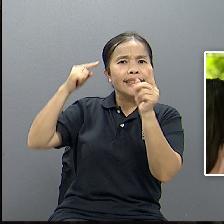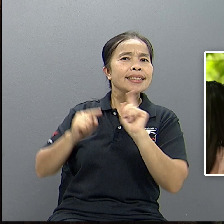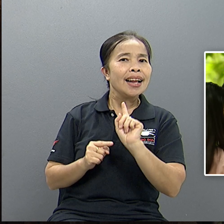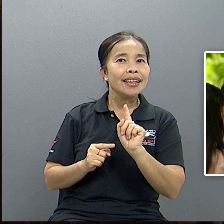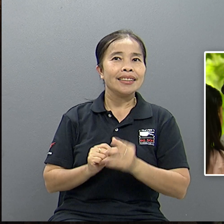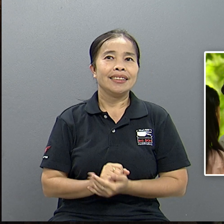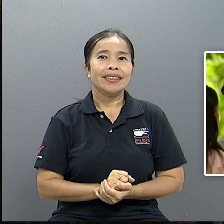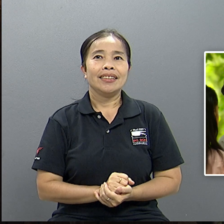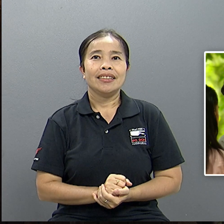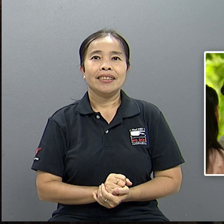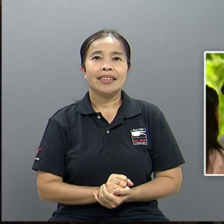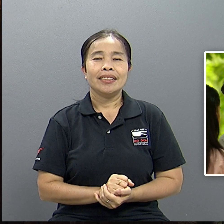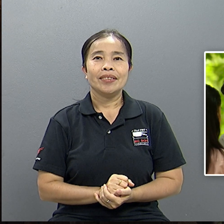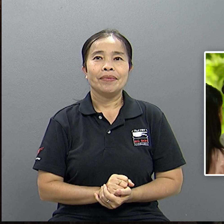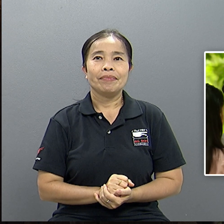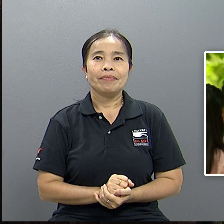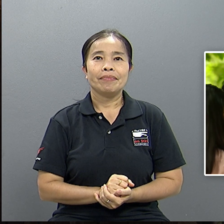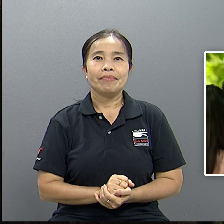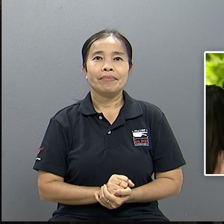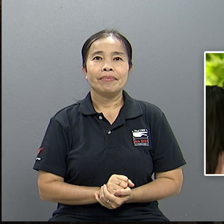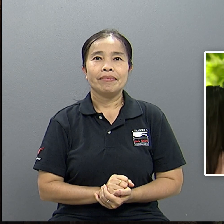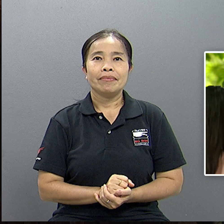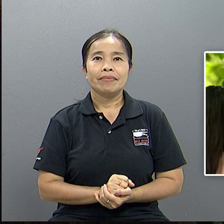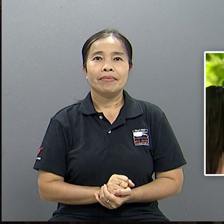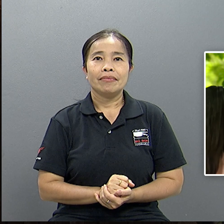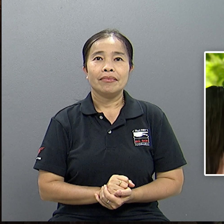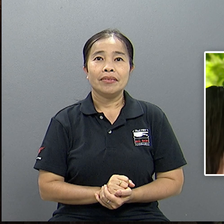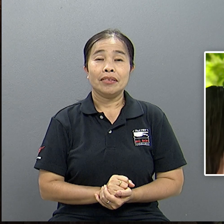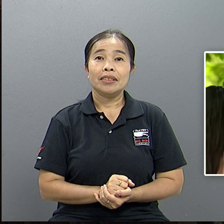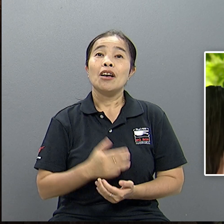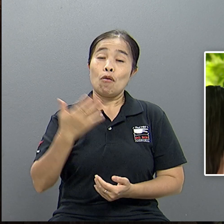เสร็จแล้วเรื่องใหม ่ของผมก็เสร็จแล้วเหมือนกัน